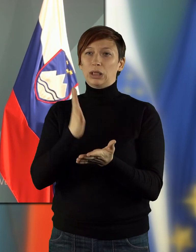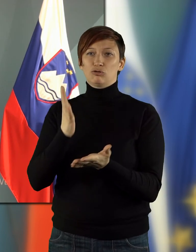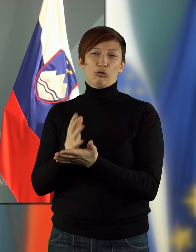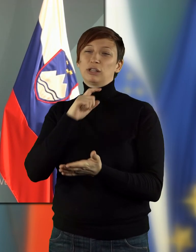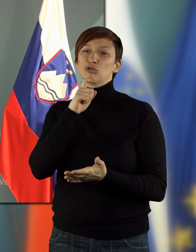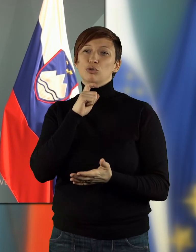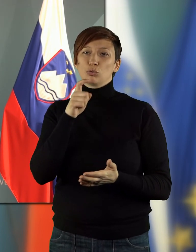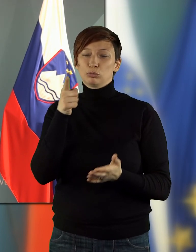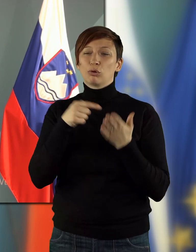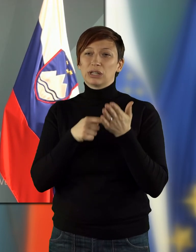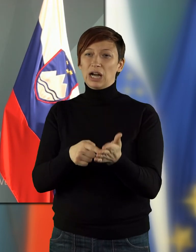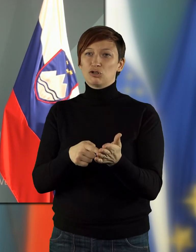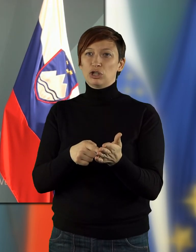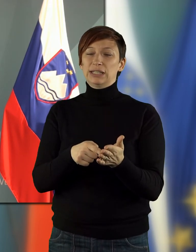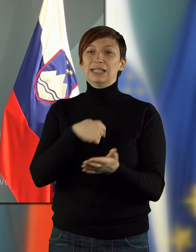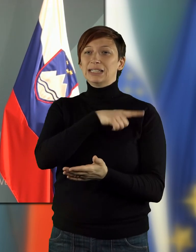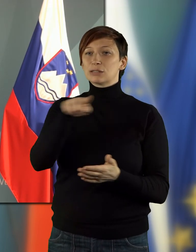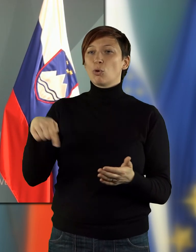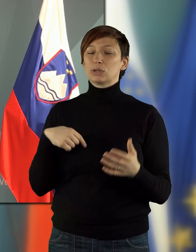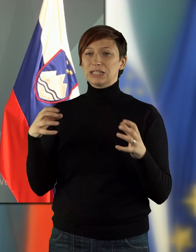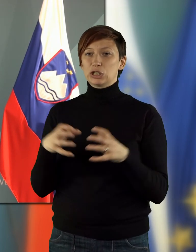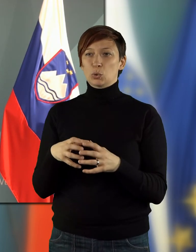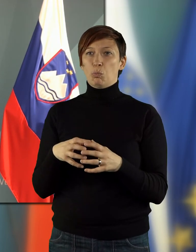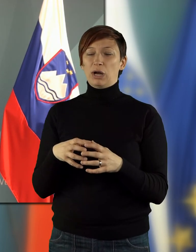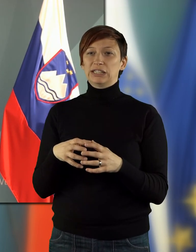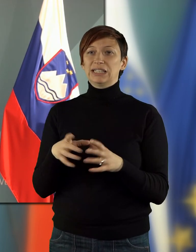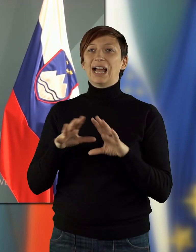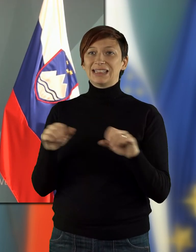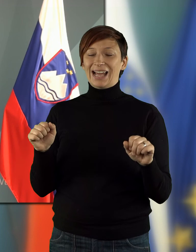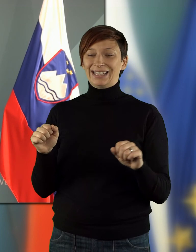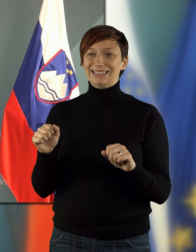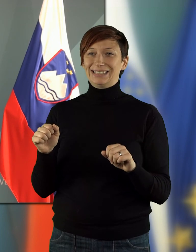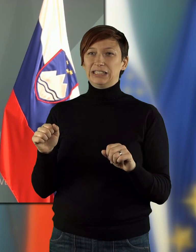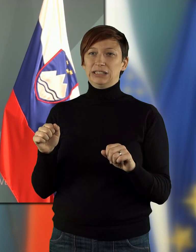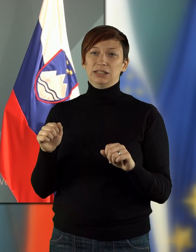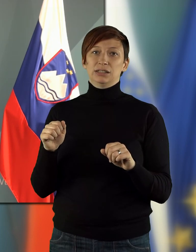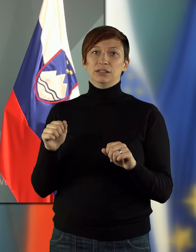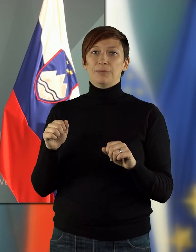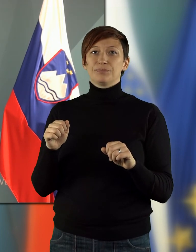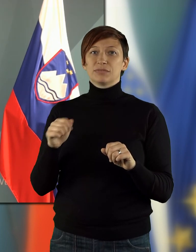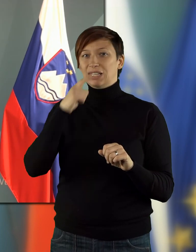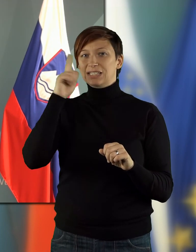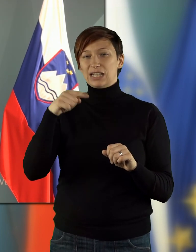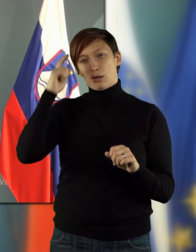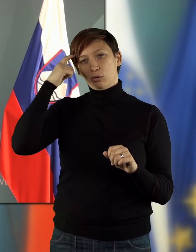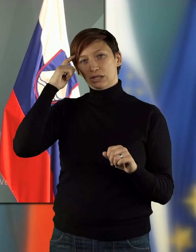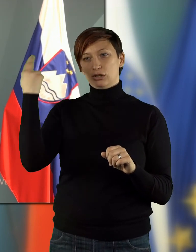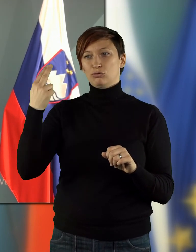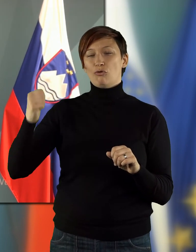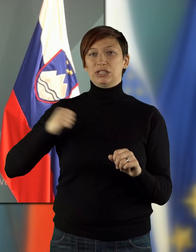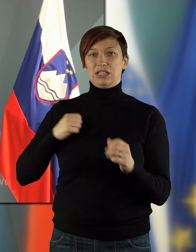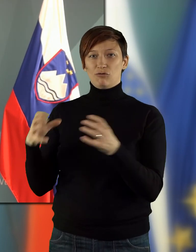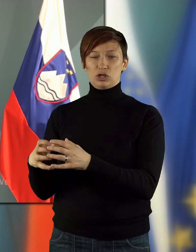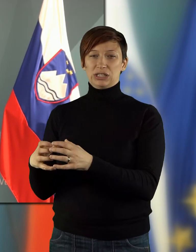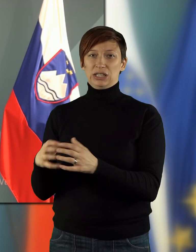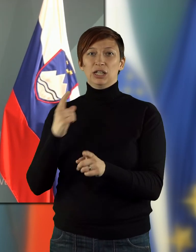zelo, zelo odličnih zgodb. Kaže na to, da smo vsi skupaj naredili precej slabo mnenje